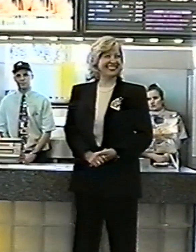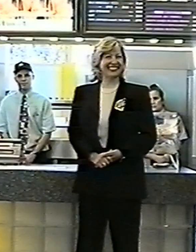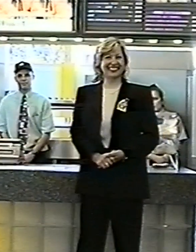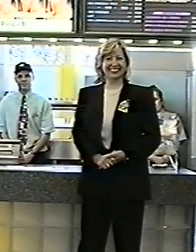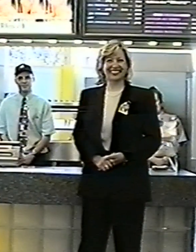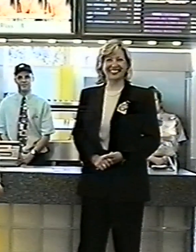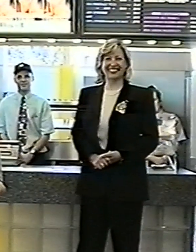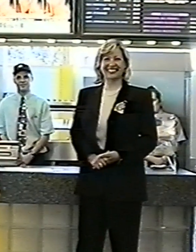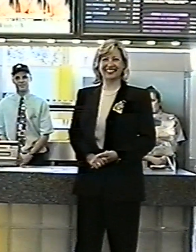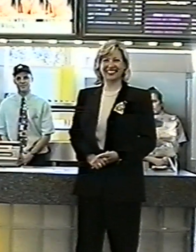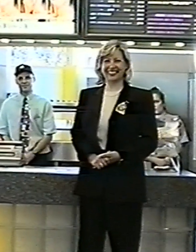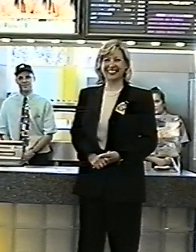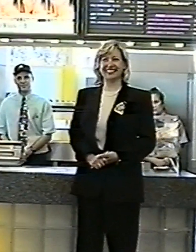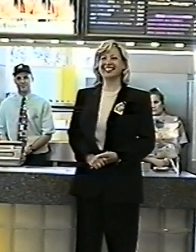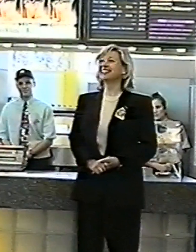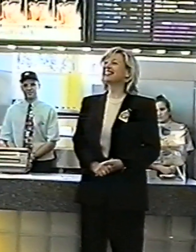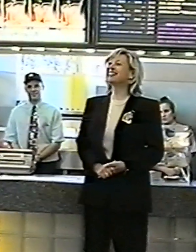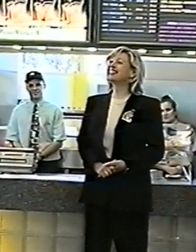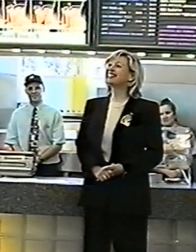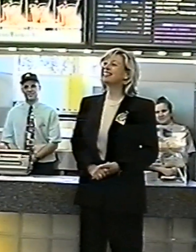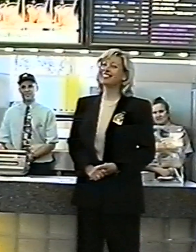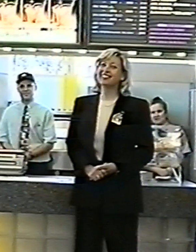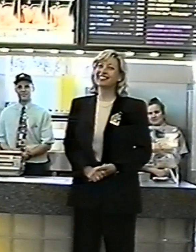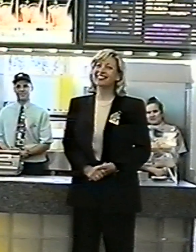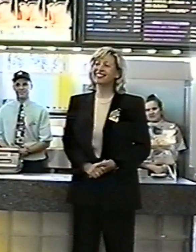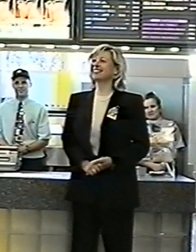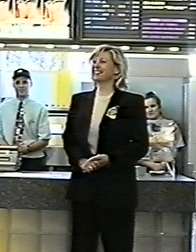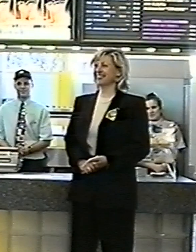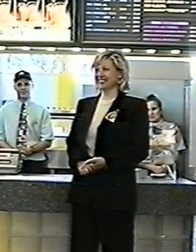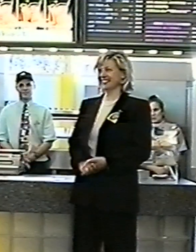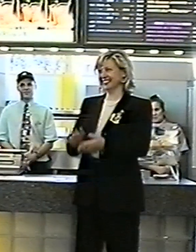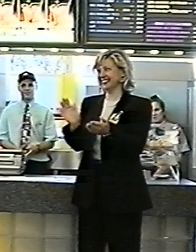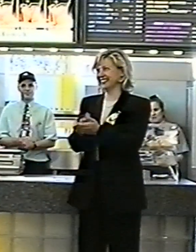Voilà, nous allons donc acheter de la lumière avec ce chèque.